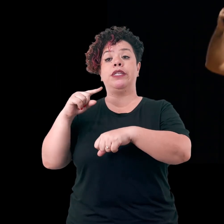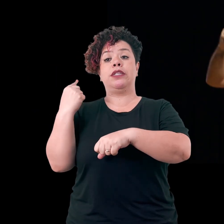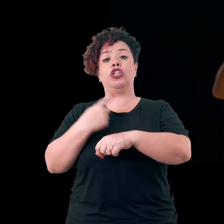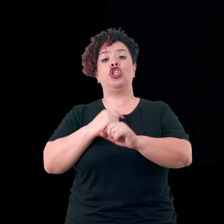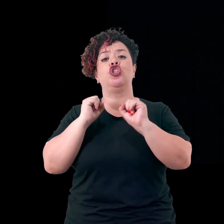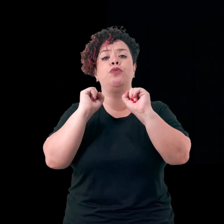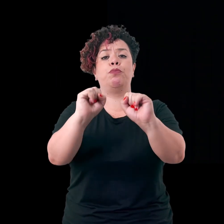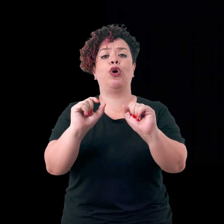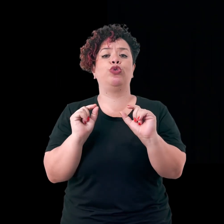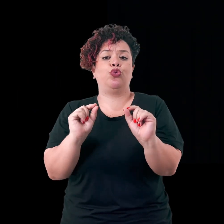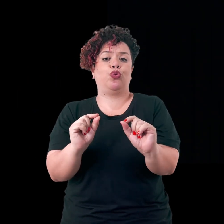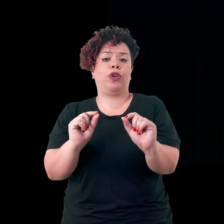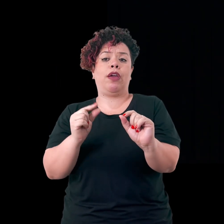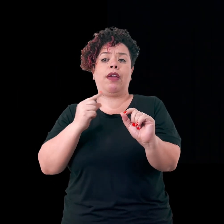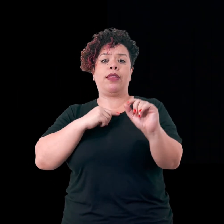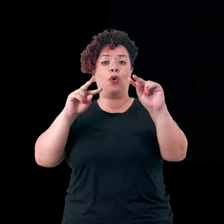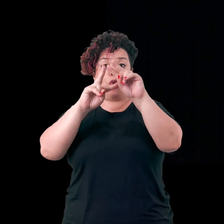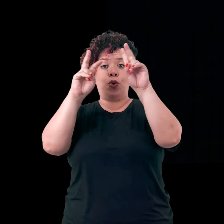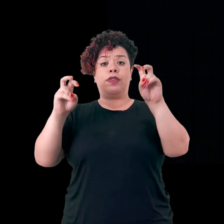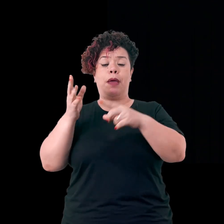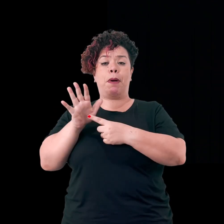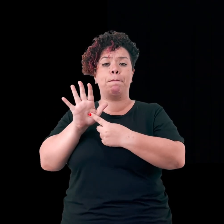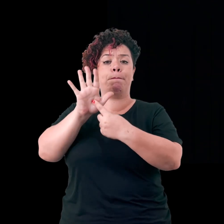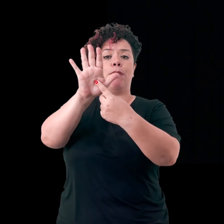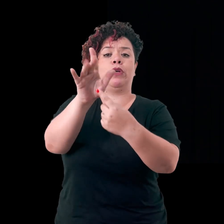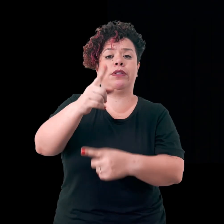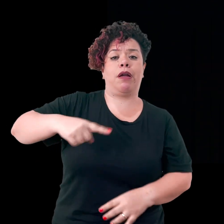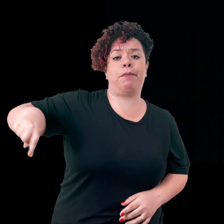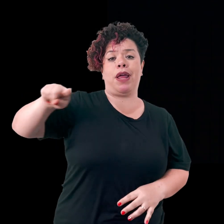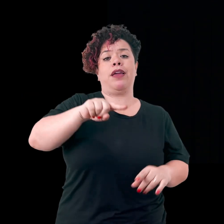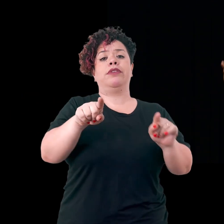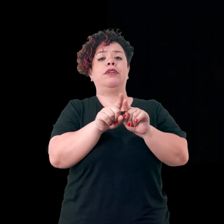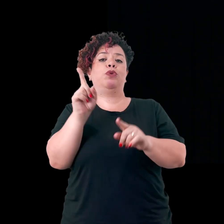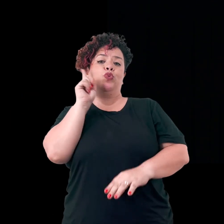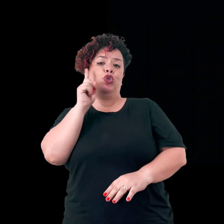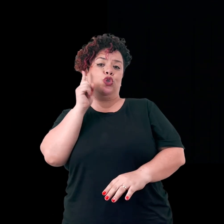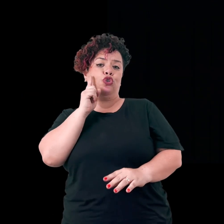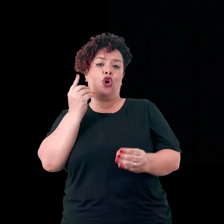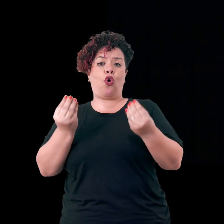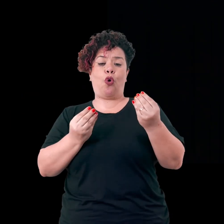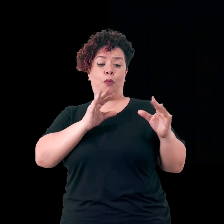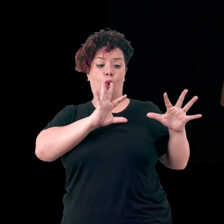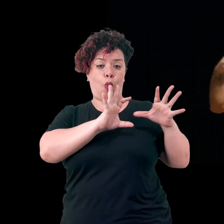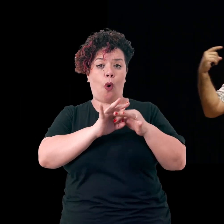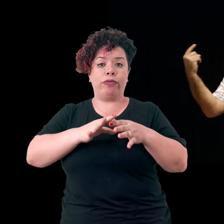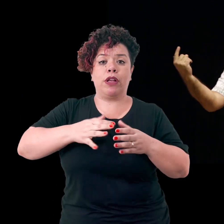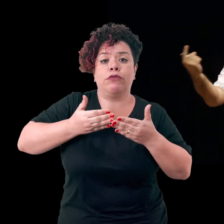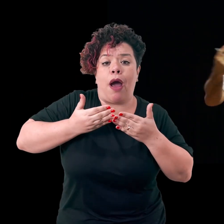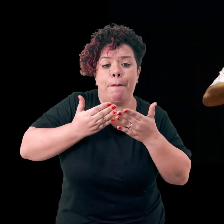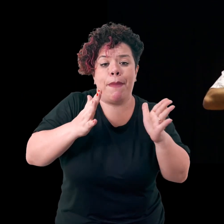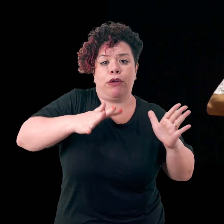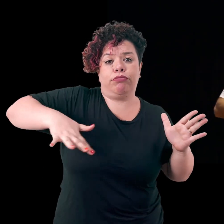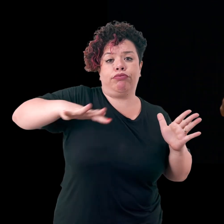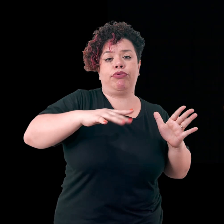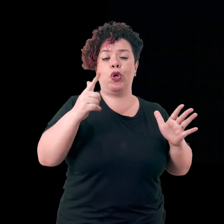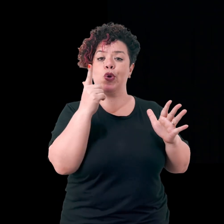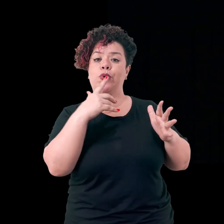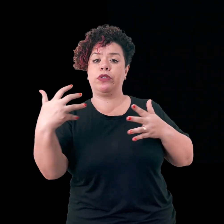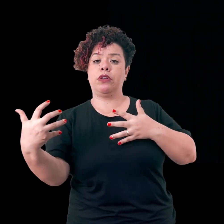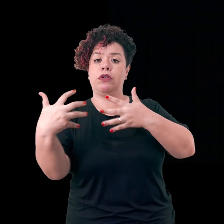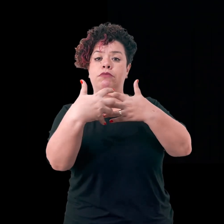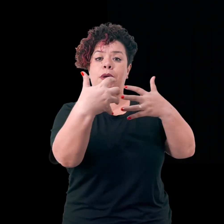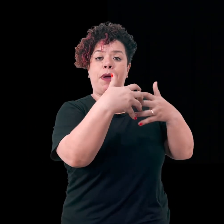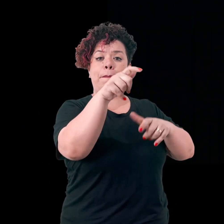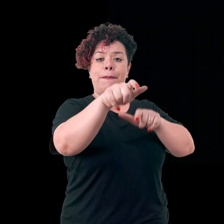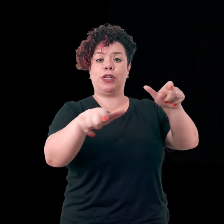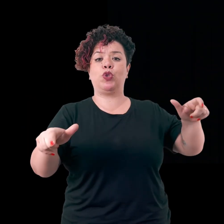pode projetar essa temática que a gente está trabalhando no nosso dia a dia num contexto mais amplo e integrar diferentes